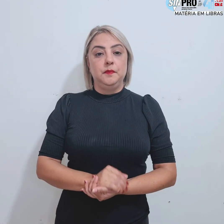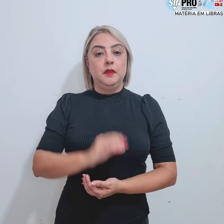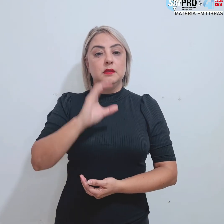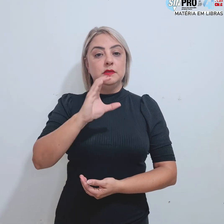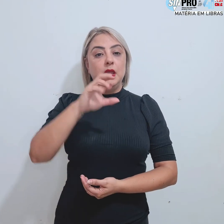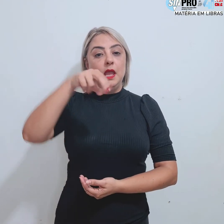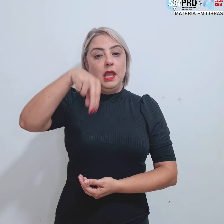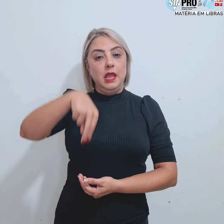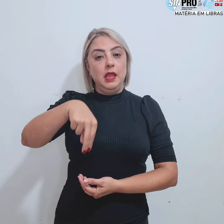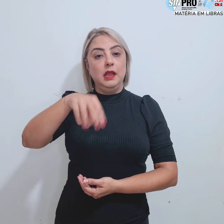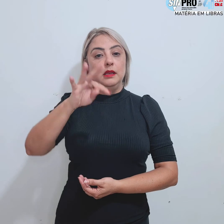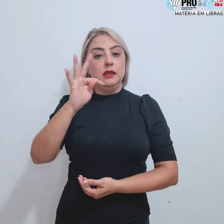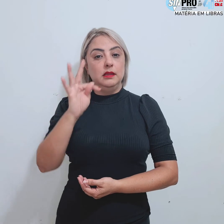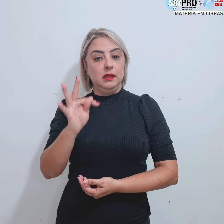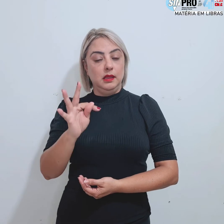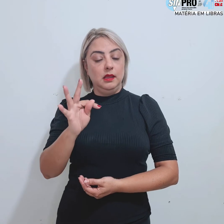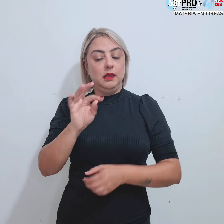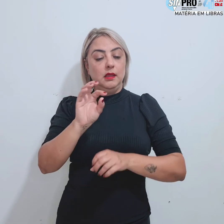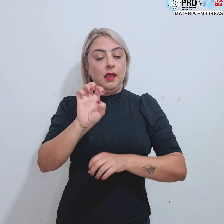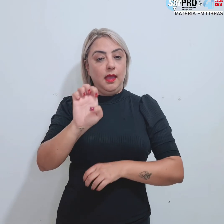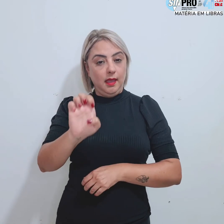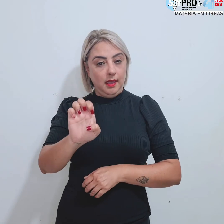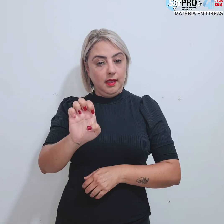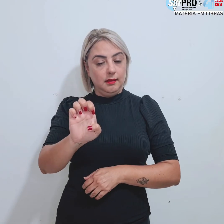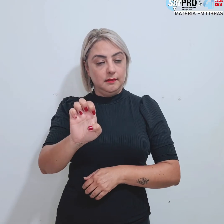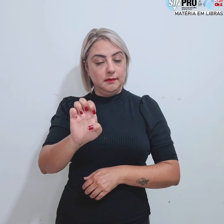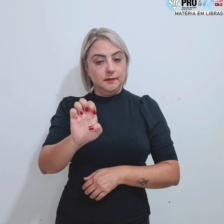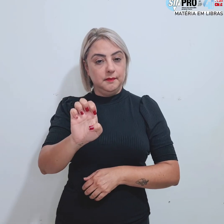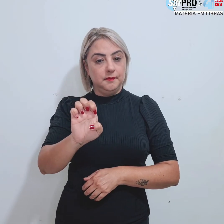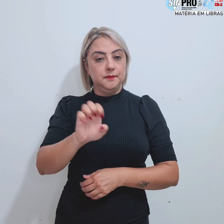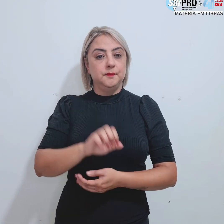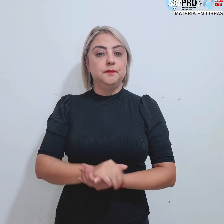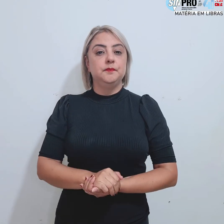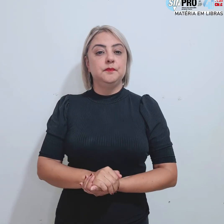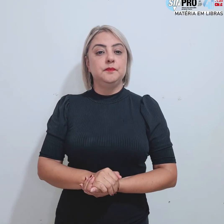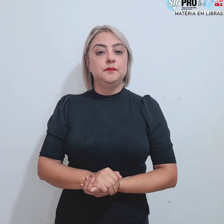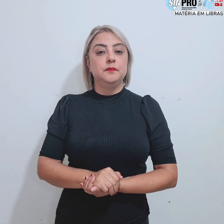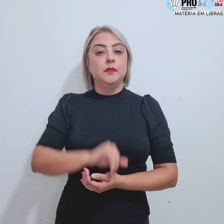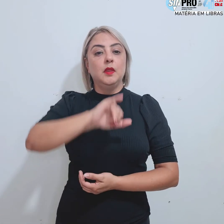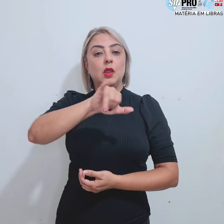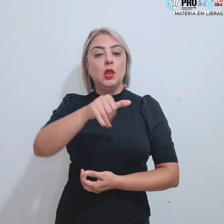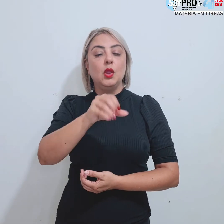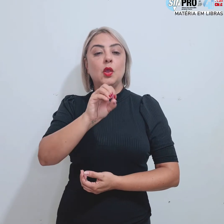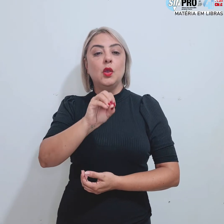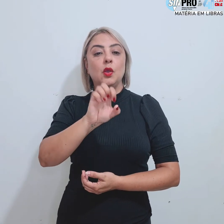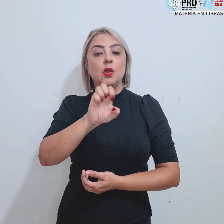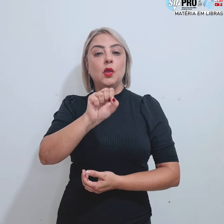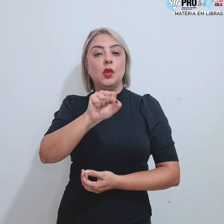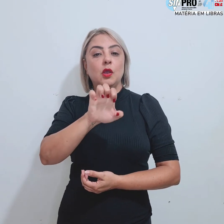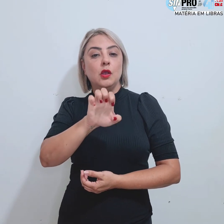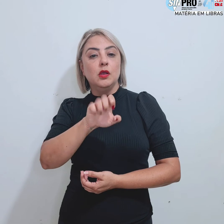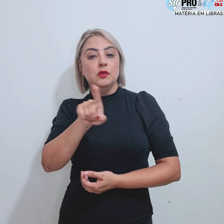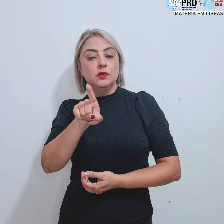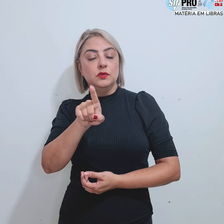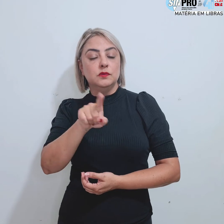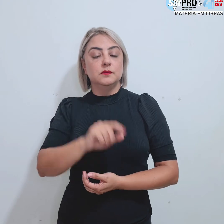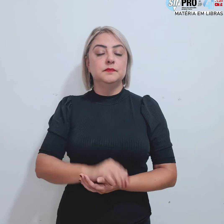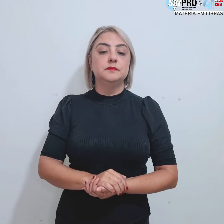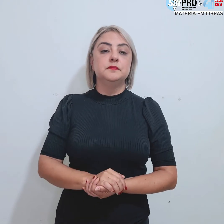Nacional dos Trabalhadores em Educação, CNTE, José Cristóvão de Medonça